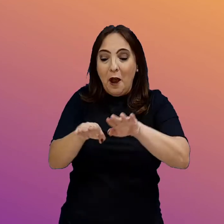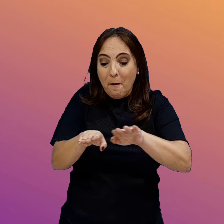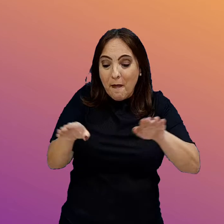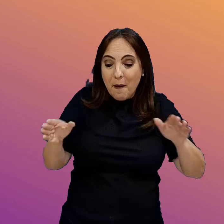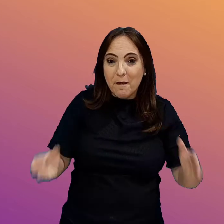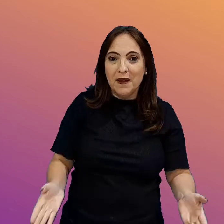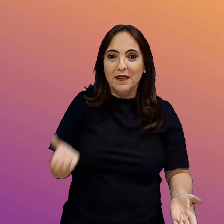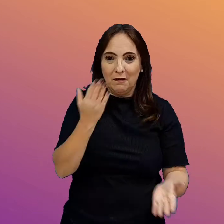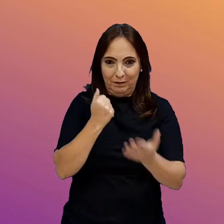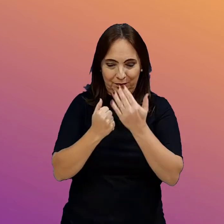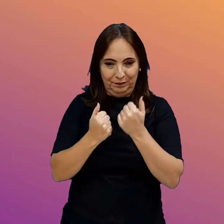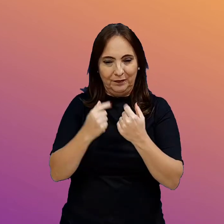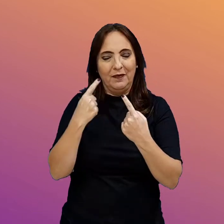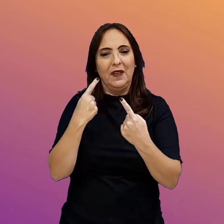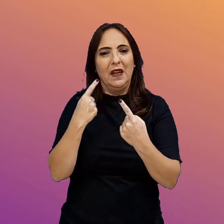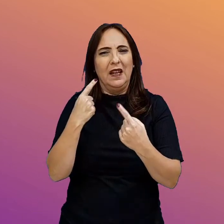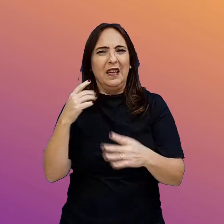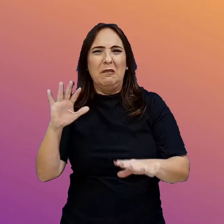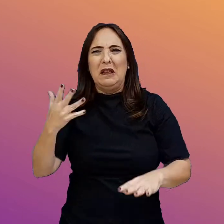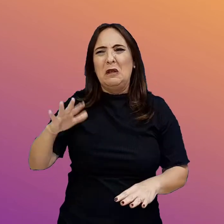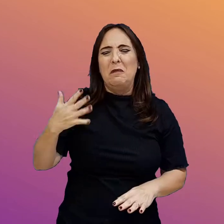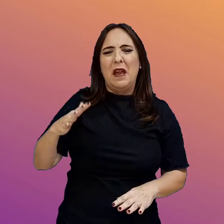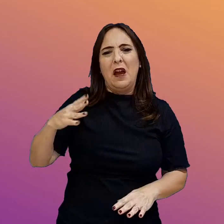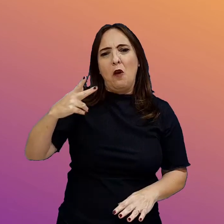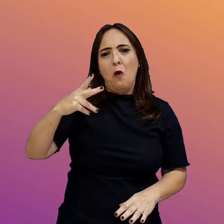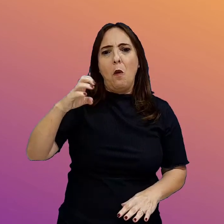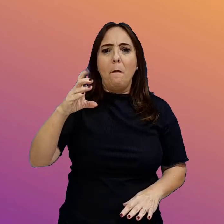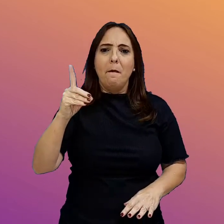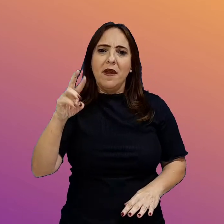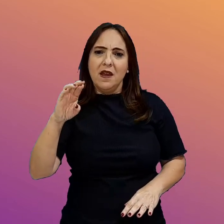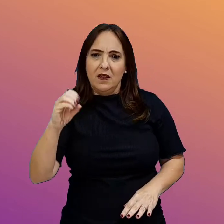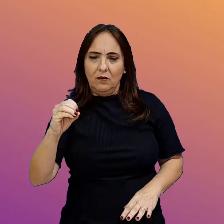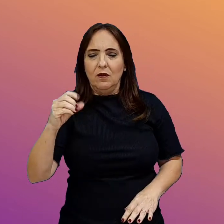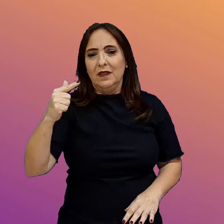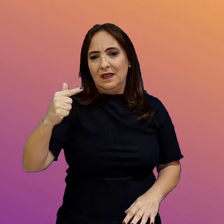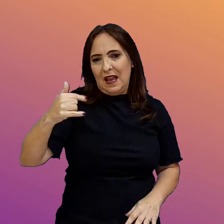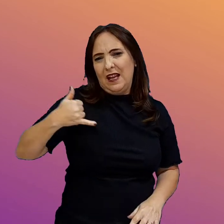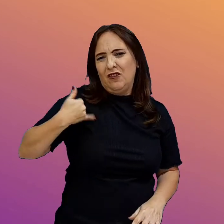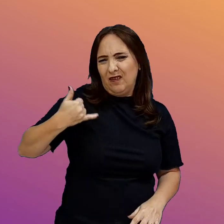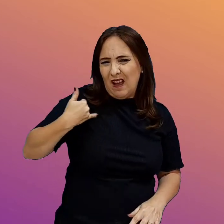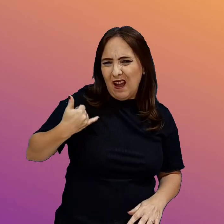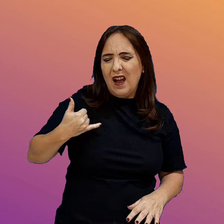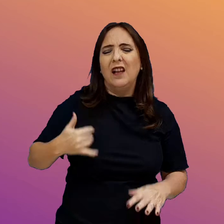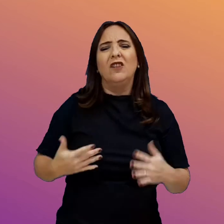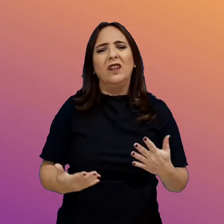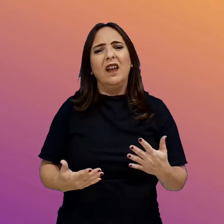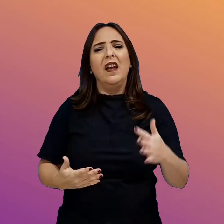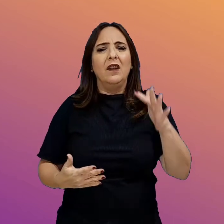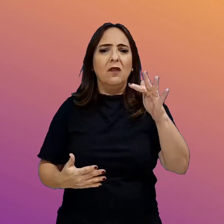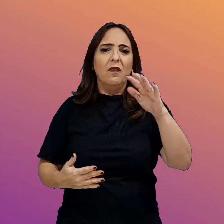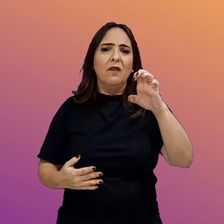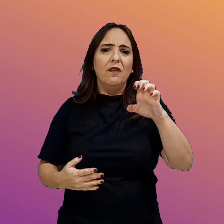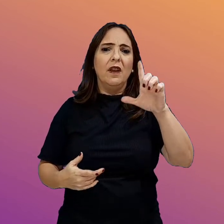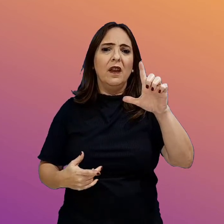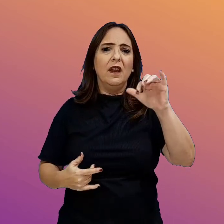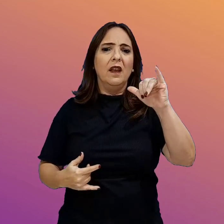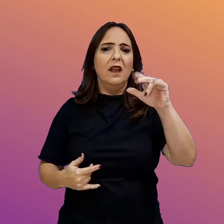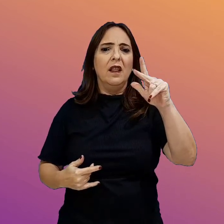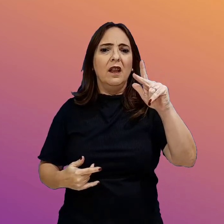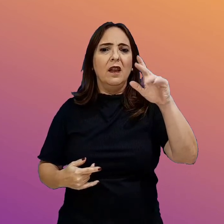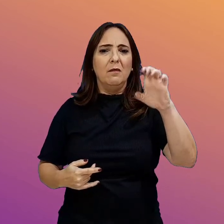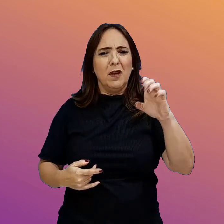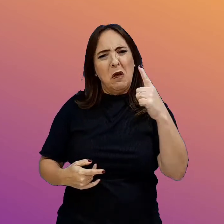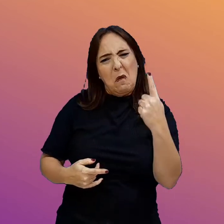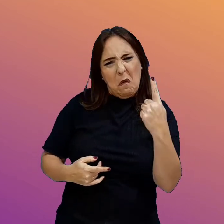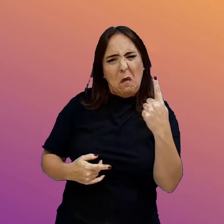o Pedro tinha 7 anos de idade e o Felipe tinha pouco mais de um ano